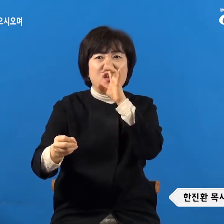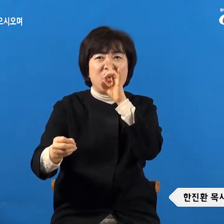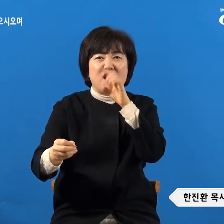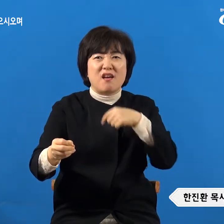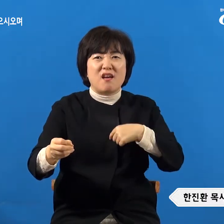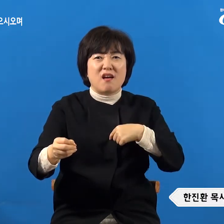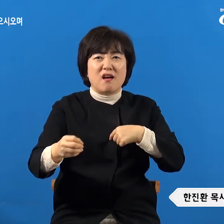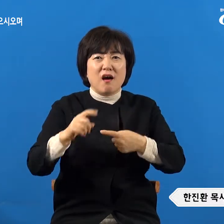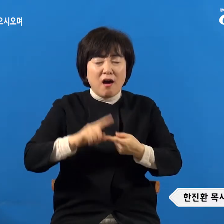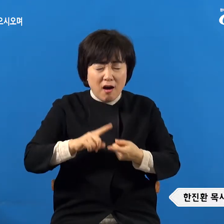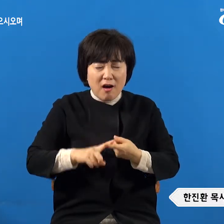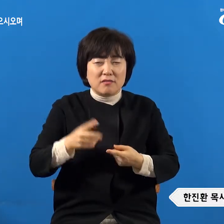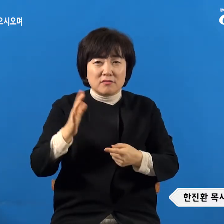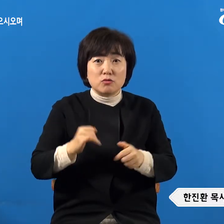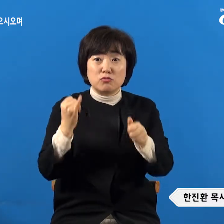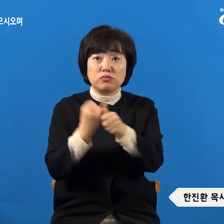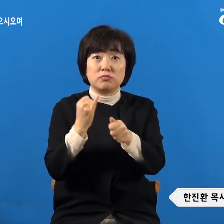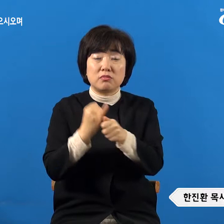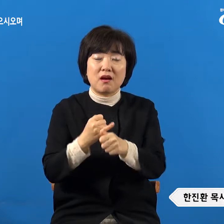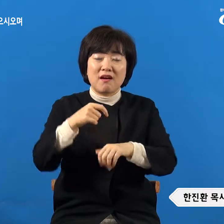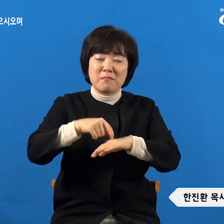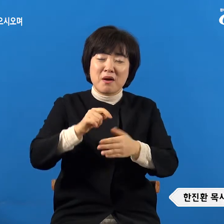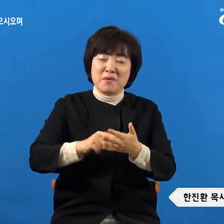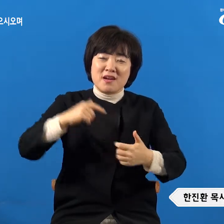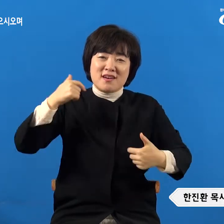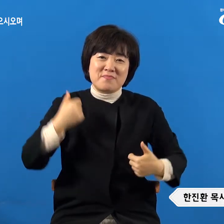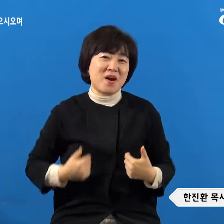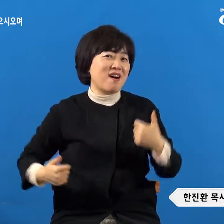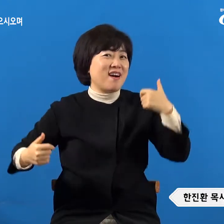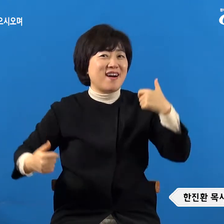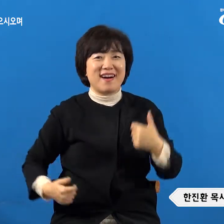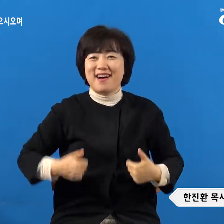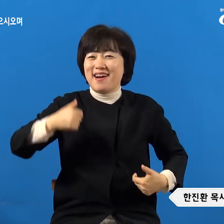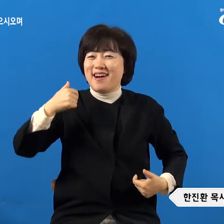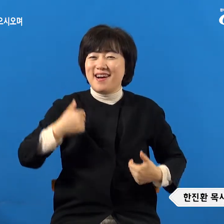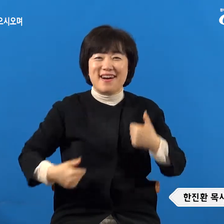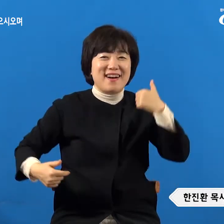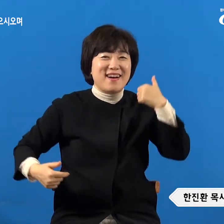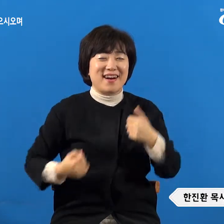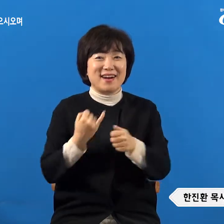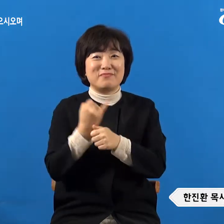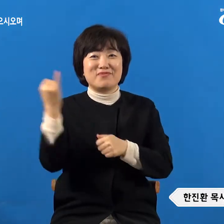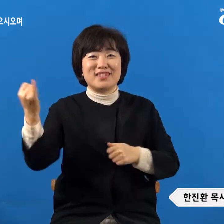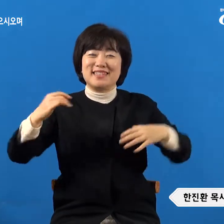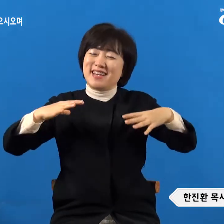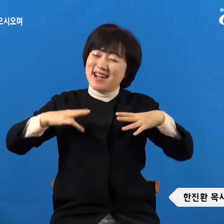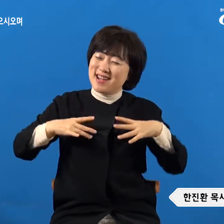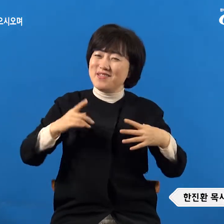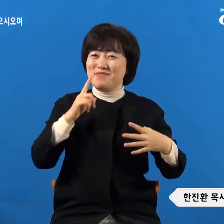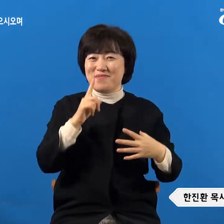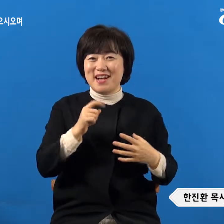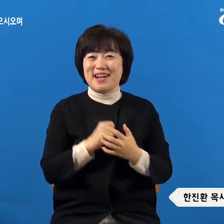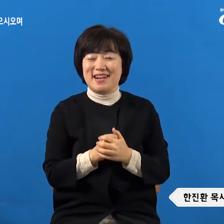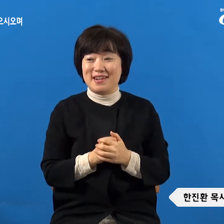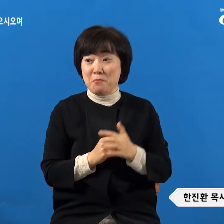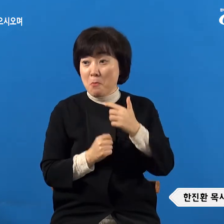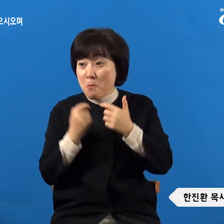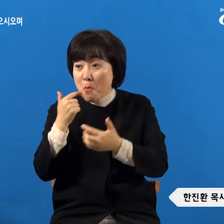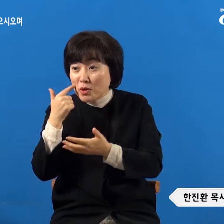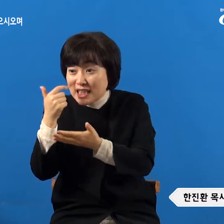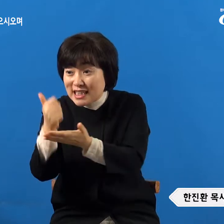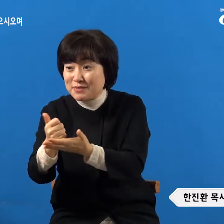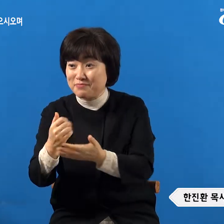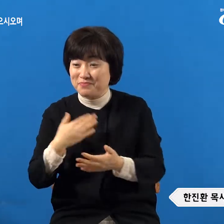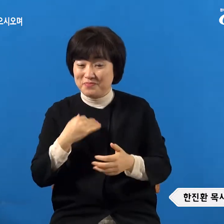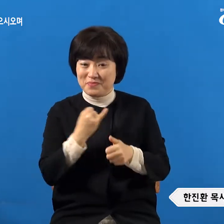그런데도 얼마나 부부가 기쁨이 넘치는지 그 부인은 자랑스럽게 하는 말이, 목사님, 이제 저는